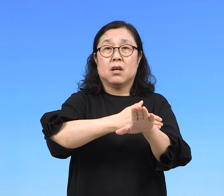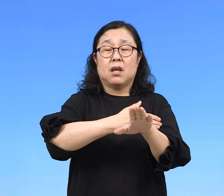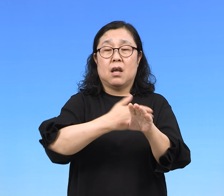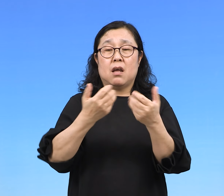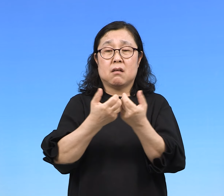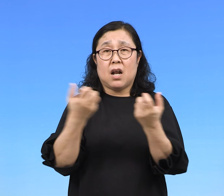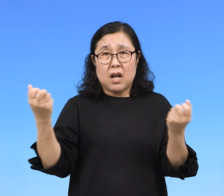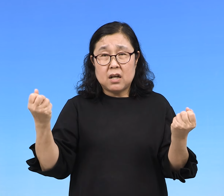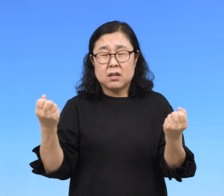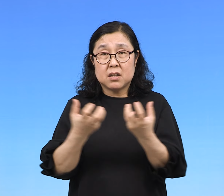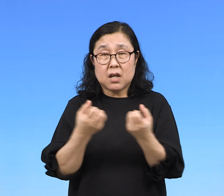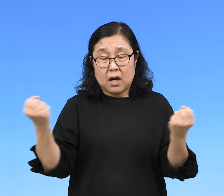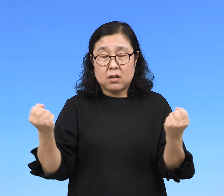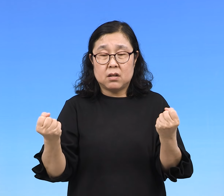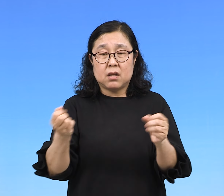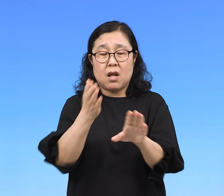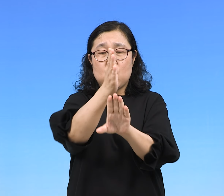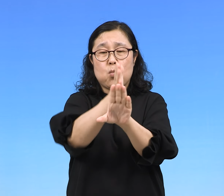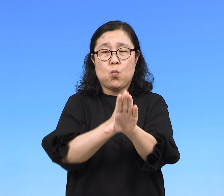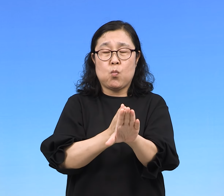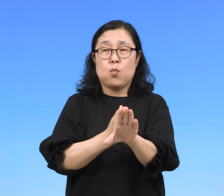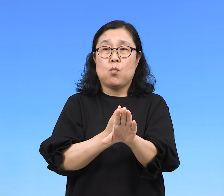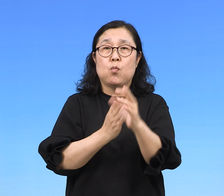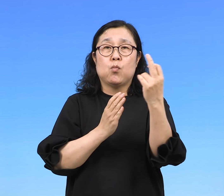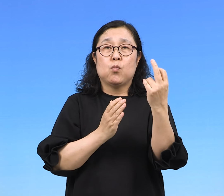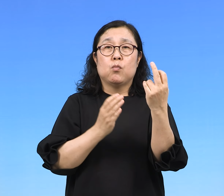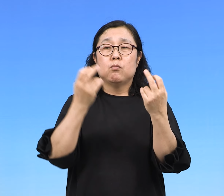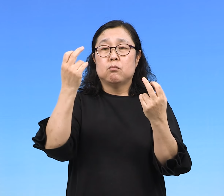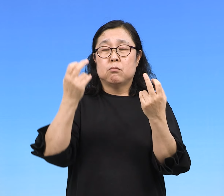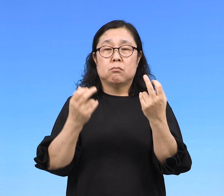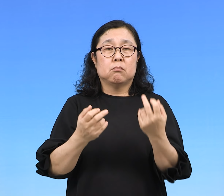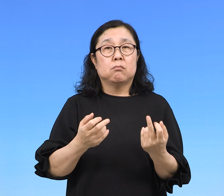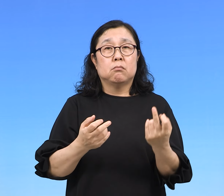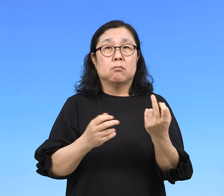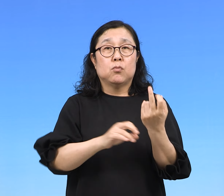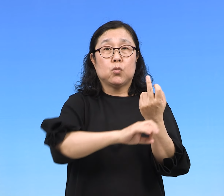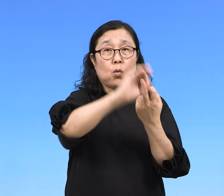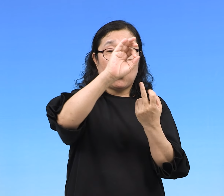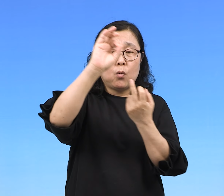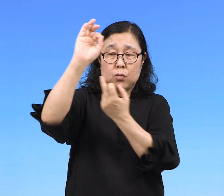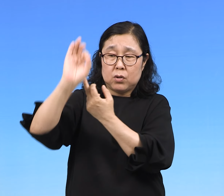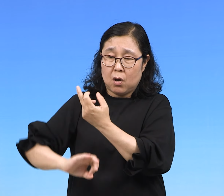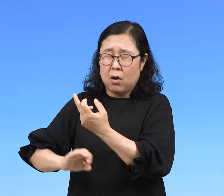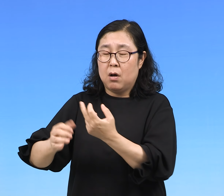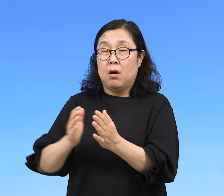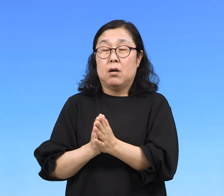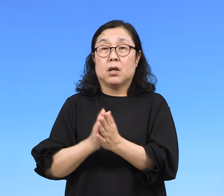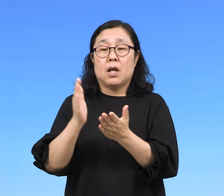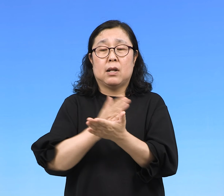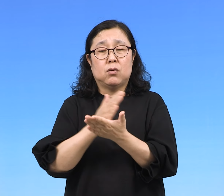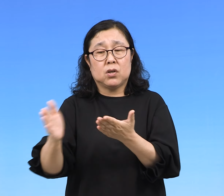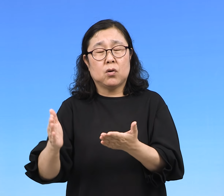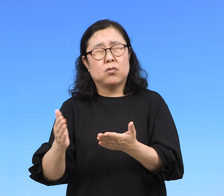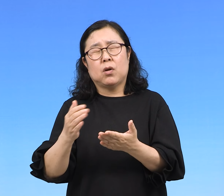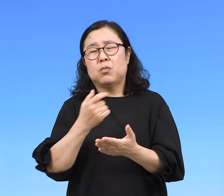이렇게 그냥 이렇게까지 미워하고 이러면 어떡하느냐고. 제가 교회를